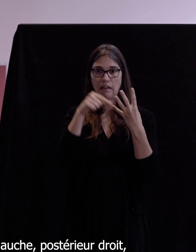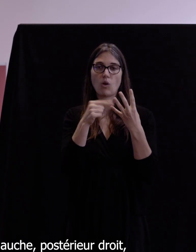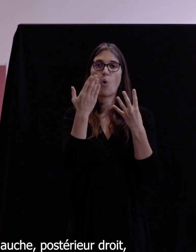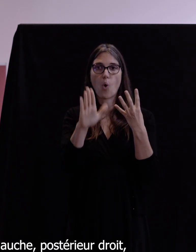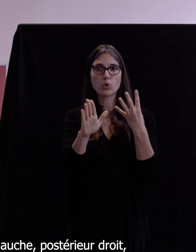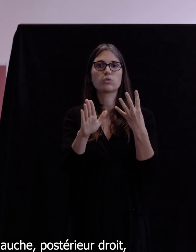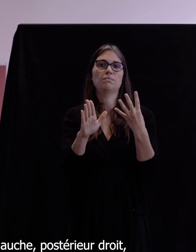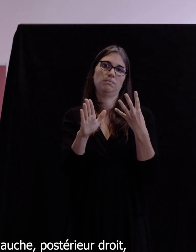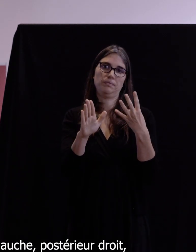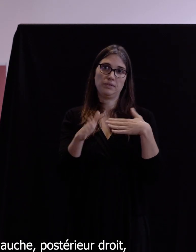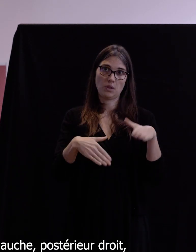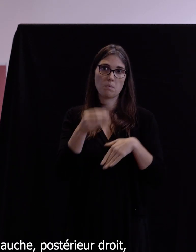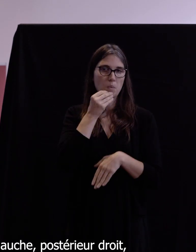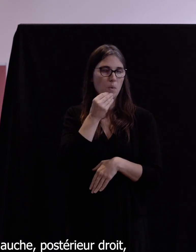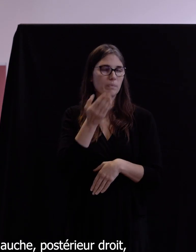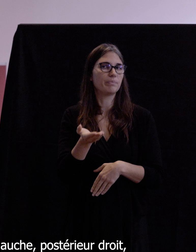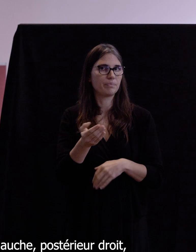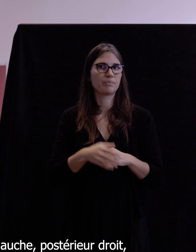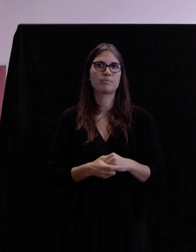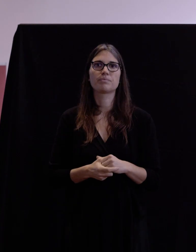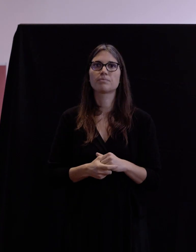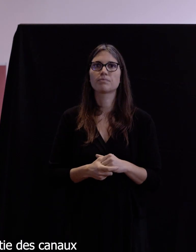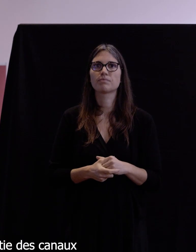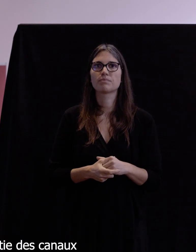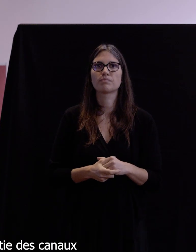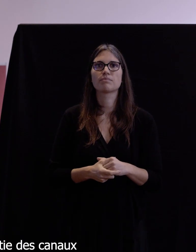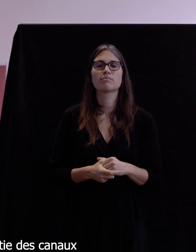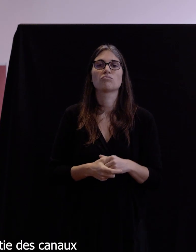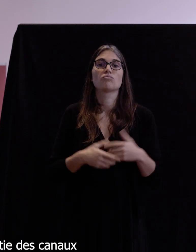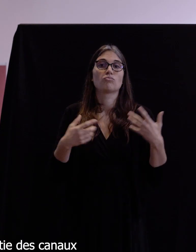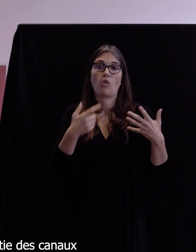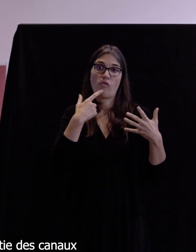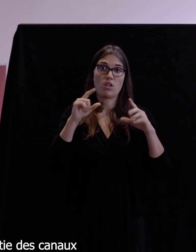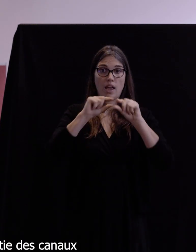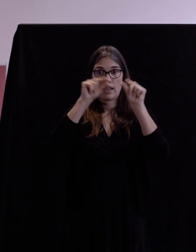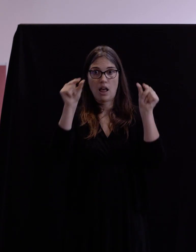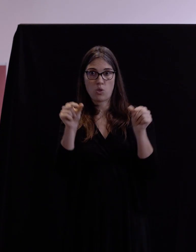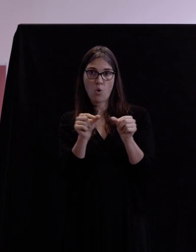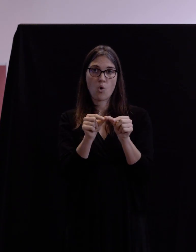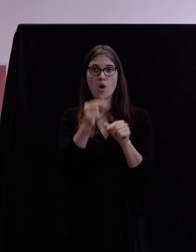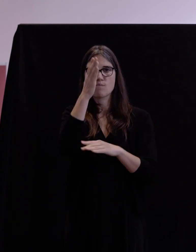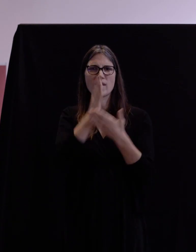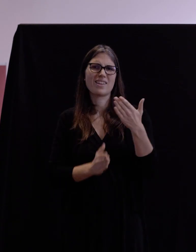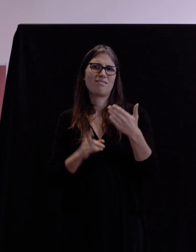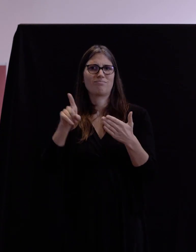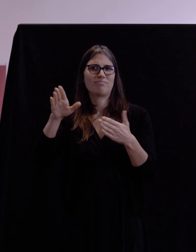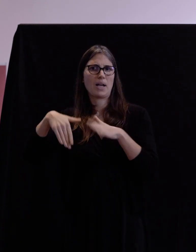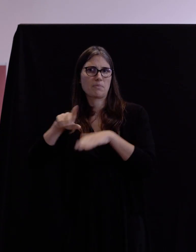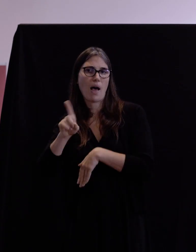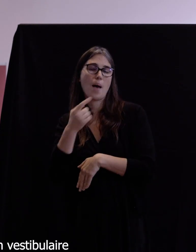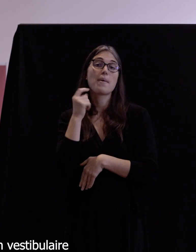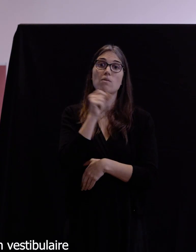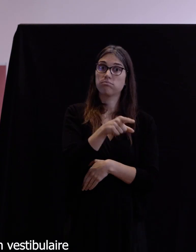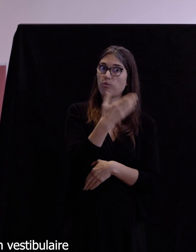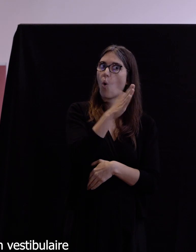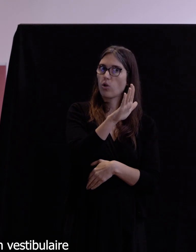antérieur droit, antérieur gauche, postérieur droit, postérieur gauche, qui fonctionnent bien. Donc, il a une partie des canaux qui ne fonctionnent pas, mais il n'a pas rien non